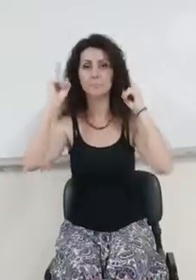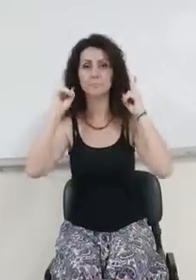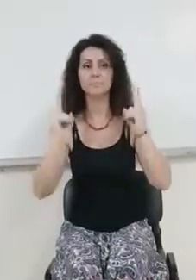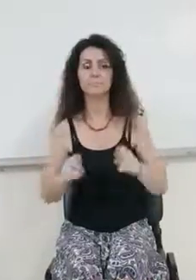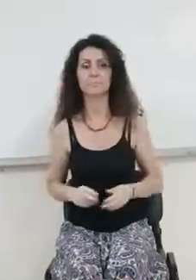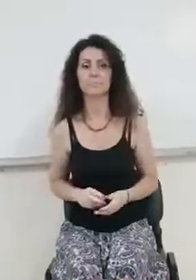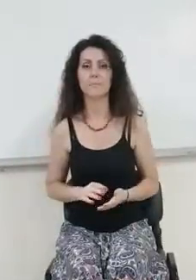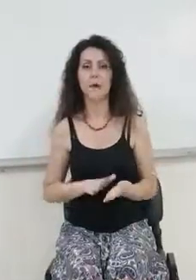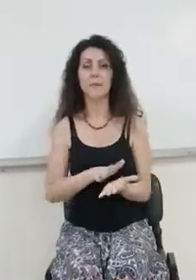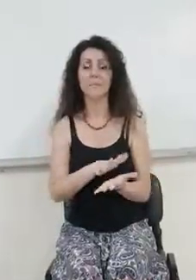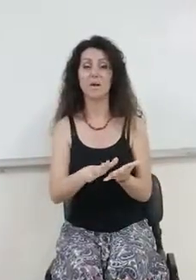Tercüman,